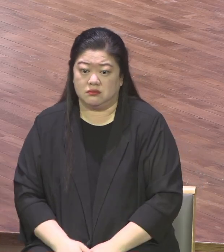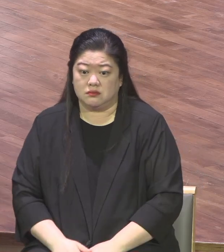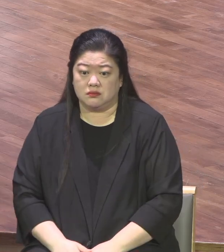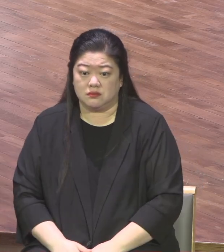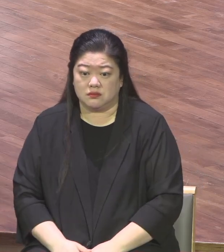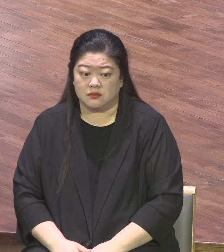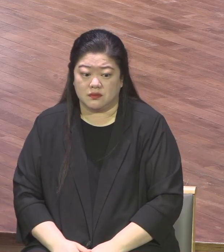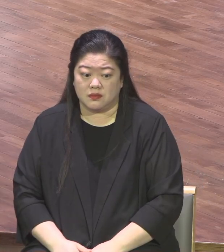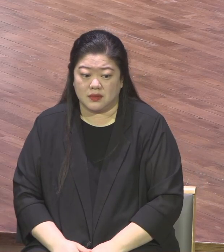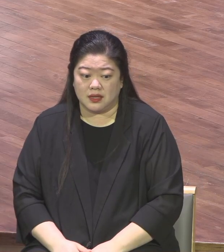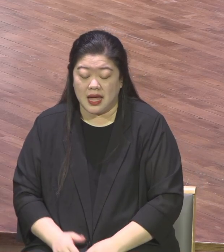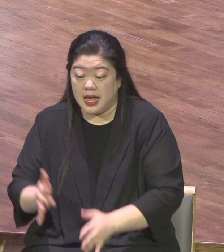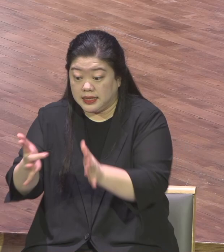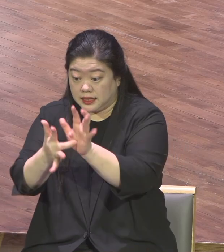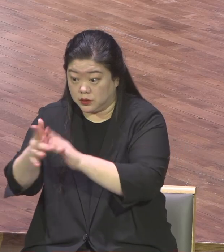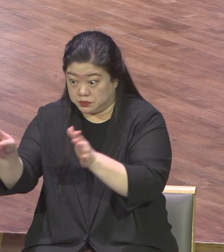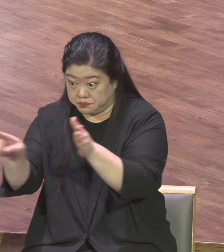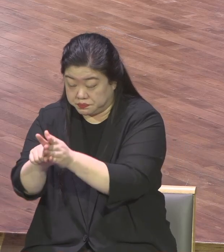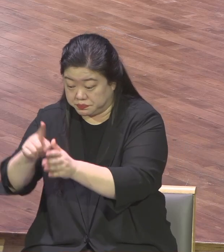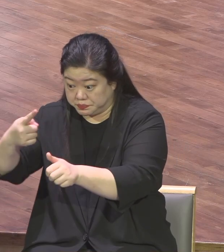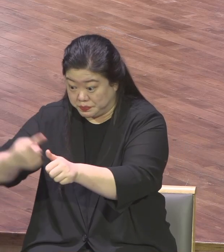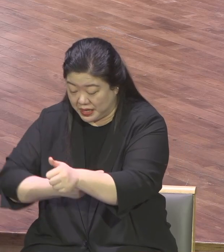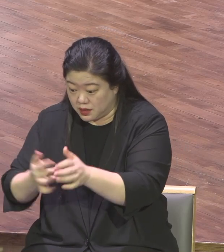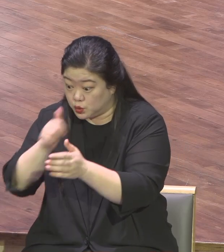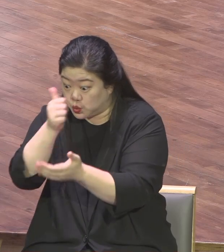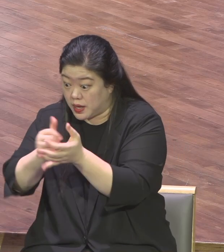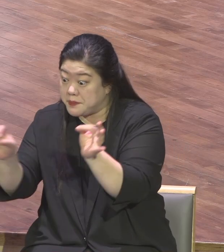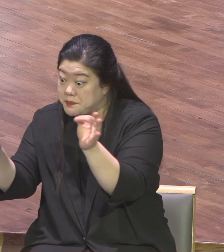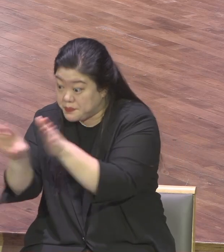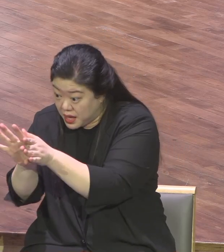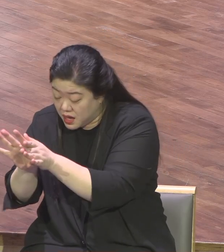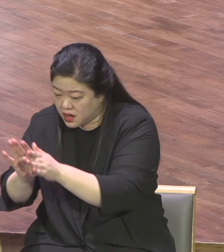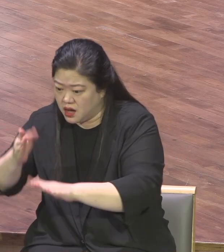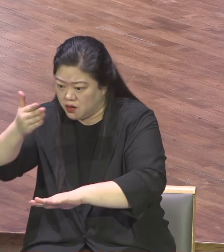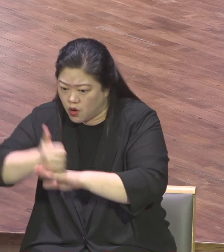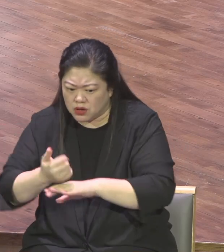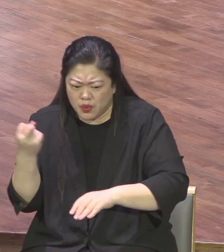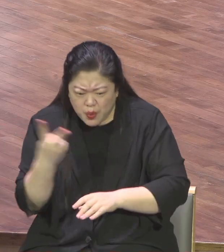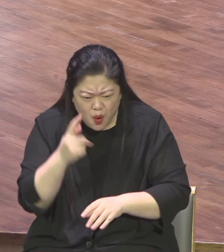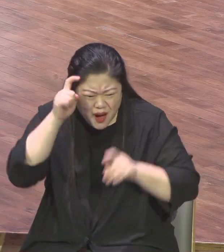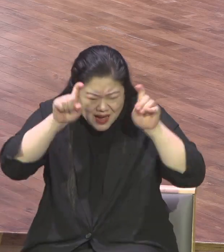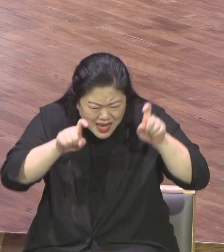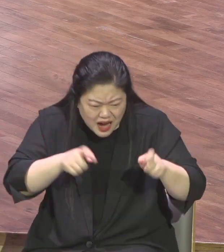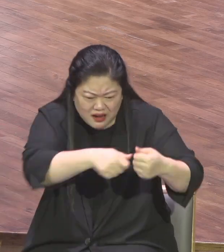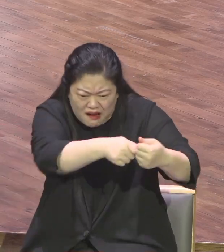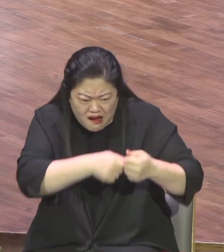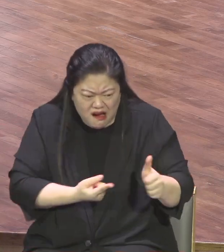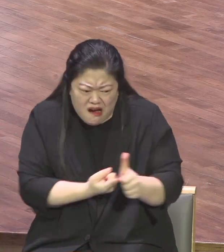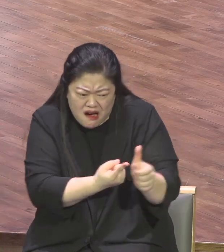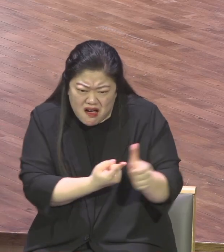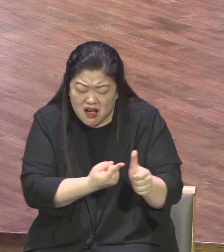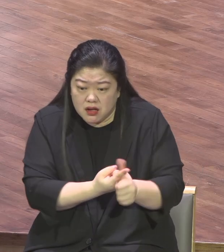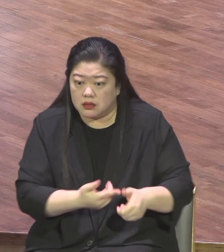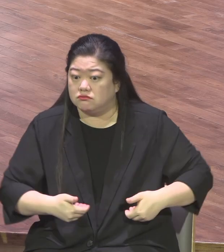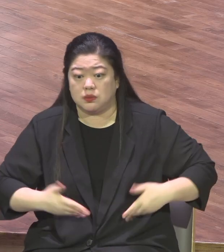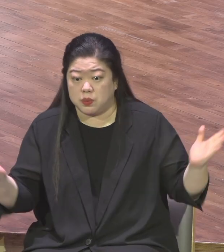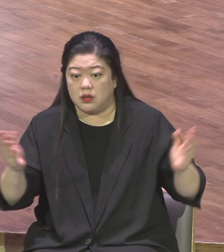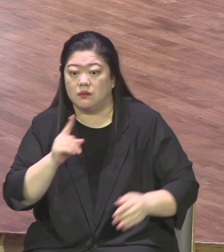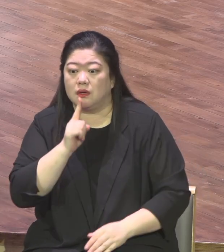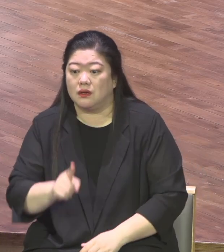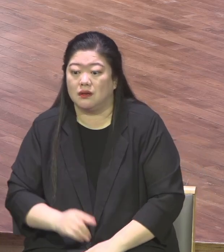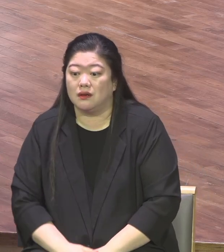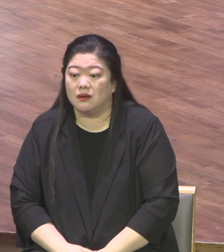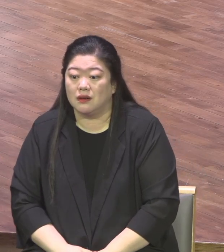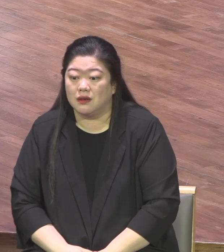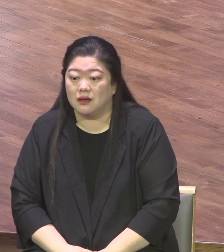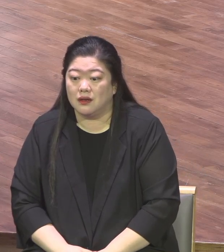이제 제사 드릴 필요 없다. 끝난 거예요. 끝나. 우리 짐승 들고 와야 되는데 안 들고 오잖아요. 예수 그리스도의 피를 믿고 오기 때문에.